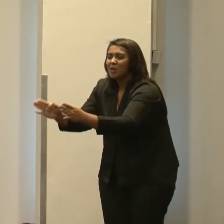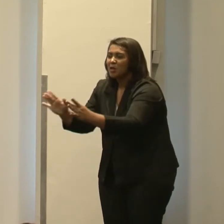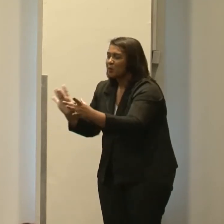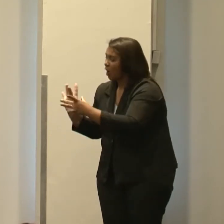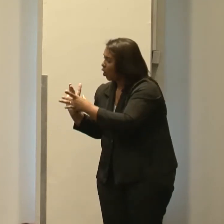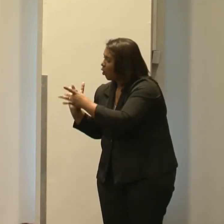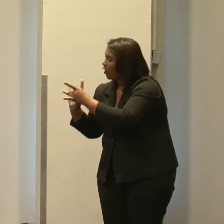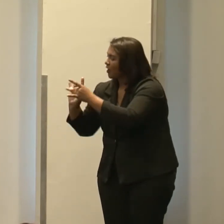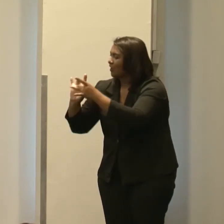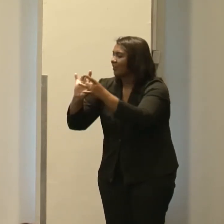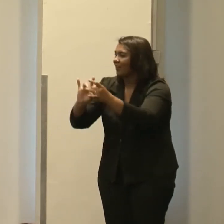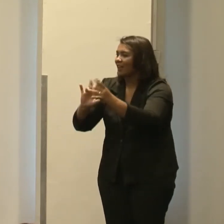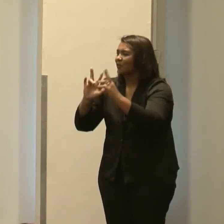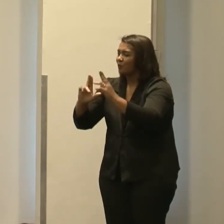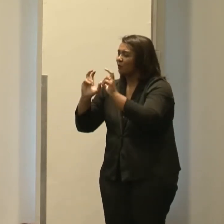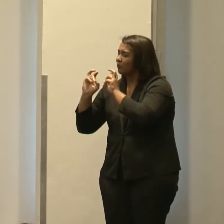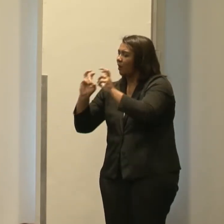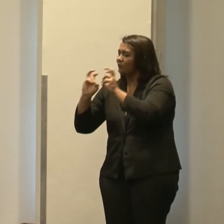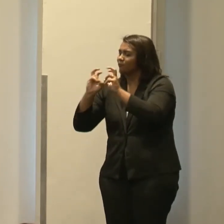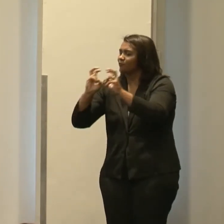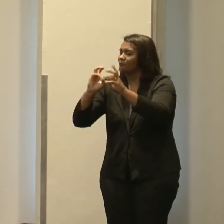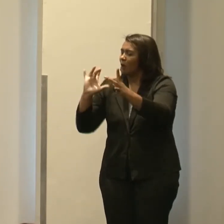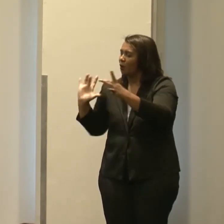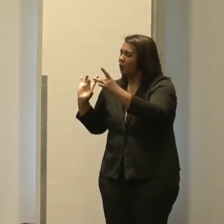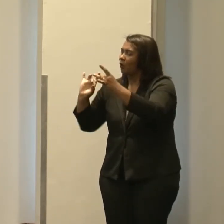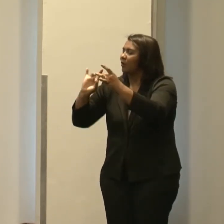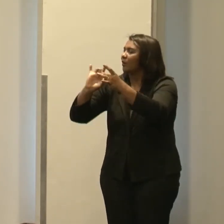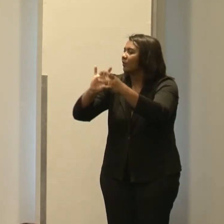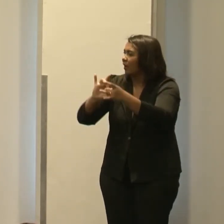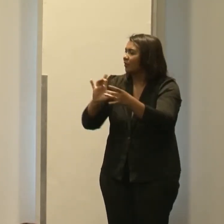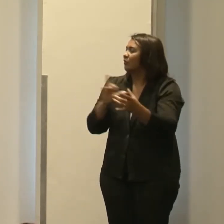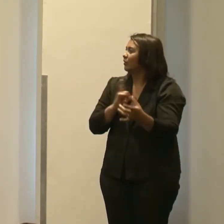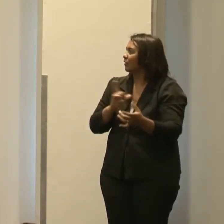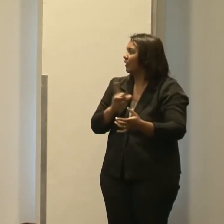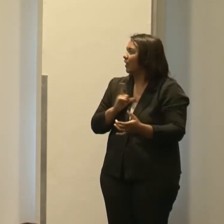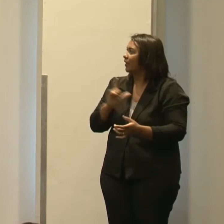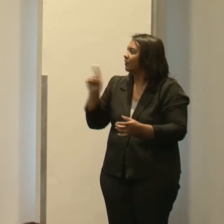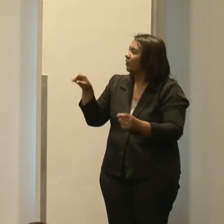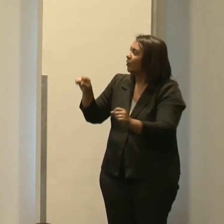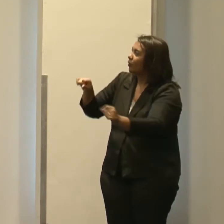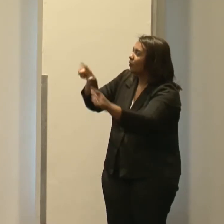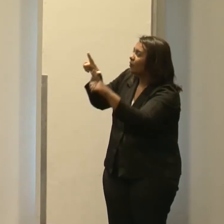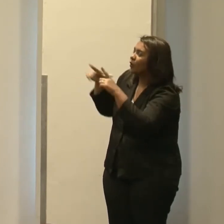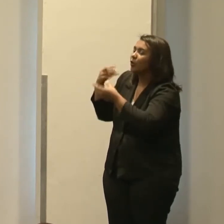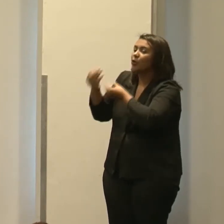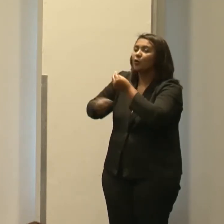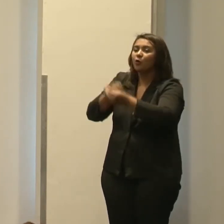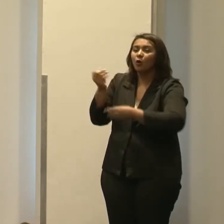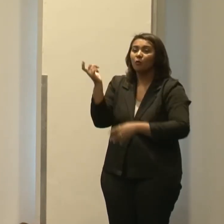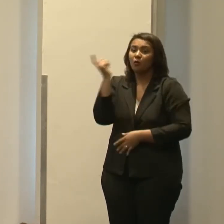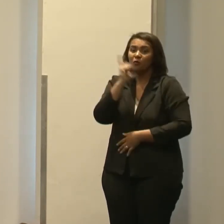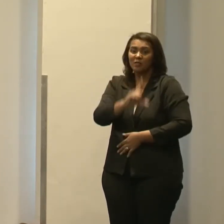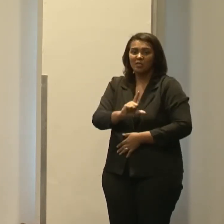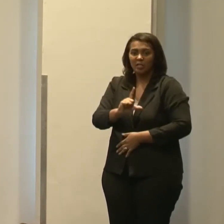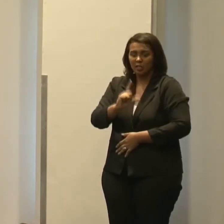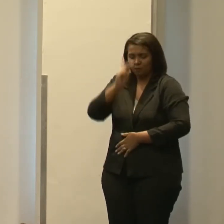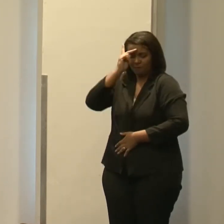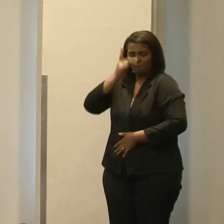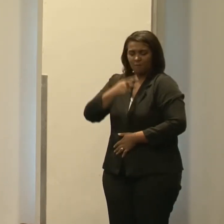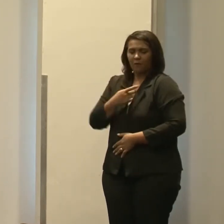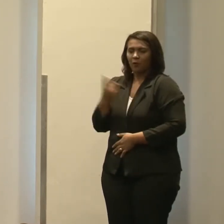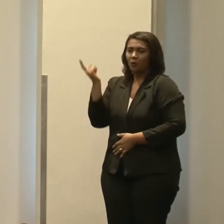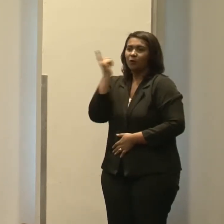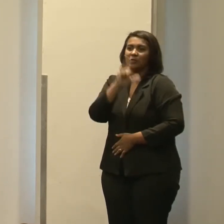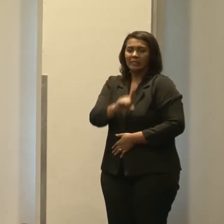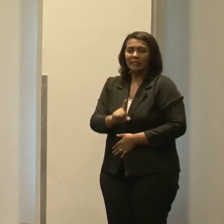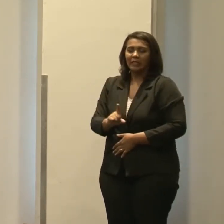outros trilhos, que é o próximo, então, slide que, para a gente buscar essa autonomia. Então, veja lá, esse programa